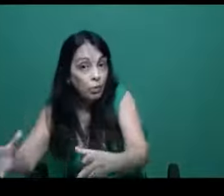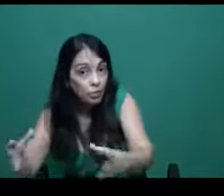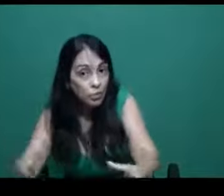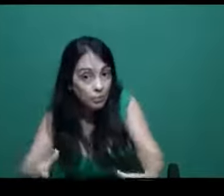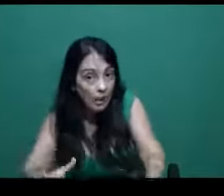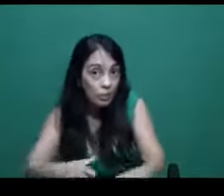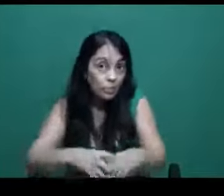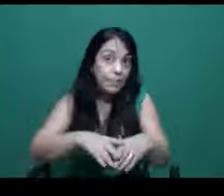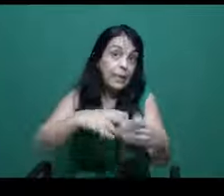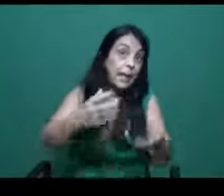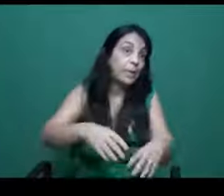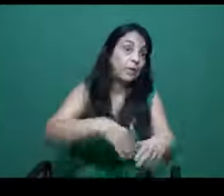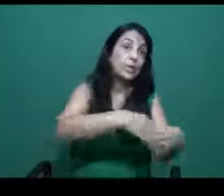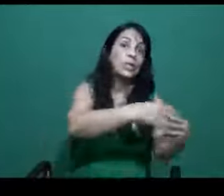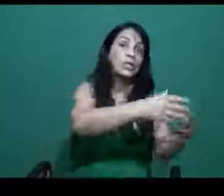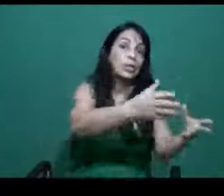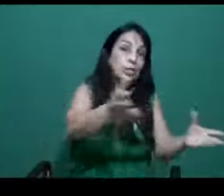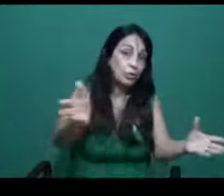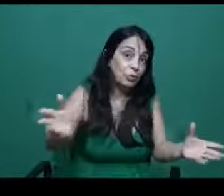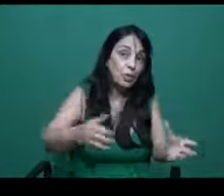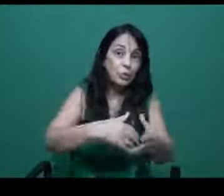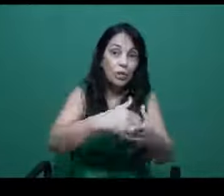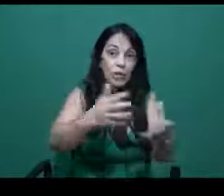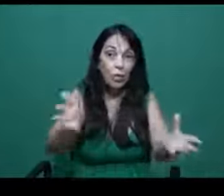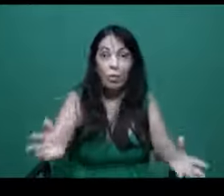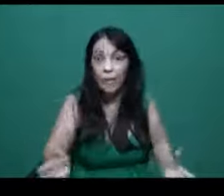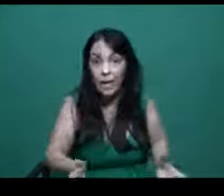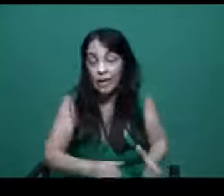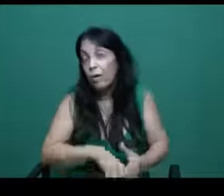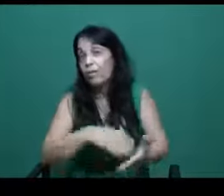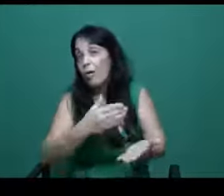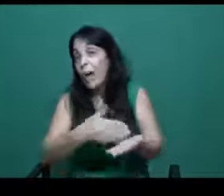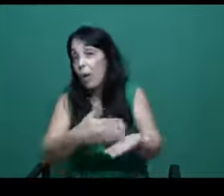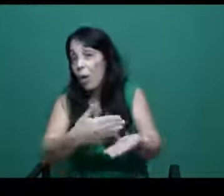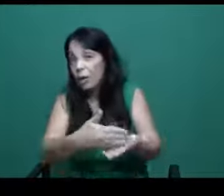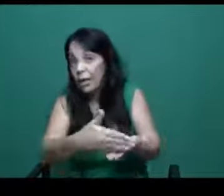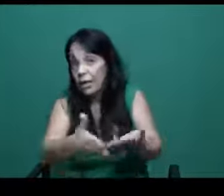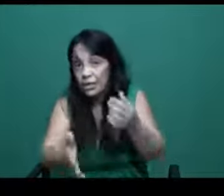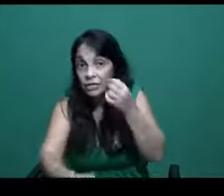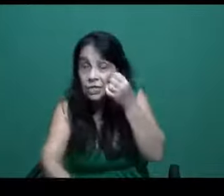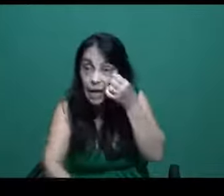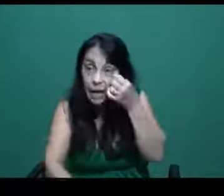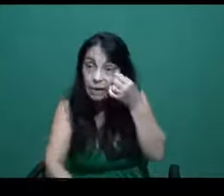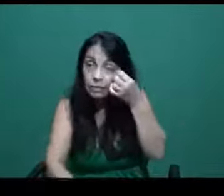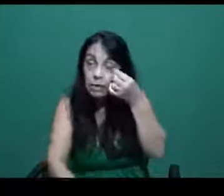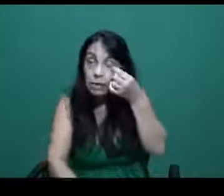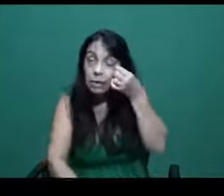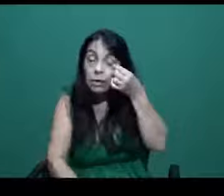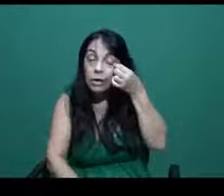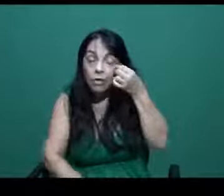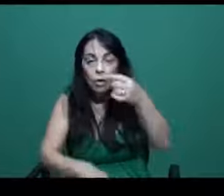bolos para dar para todas as outras turmas poderem comer, conforme a conta que eles fizeram.